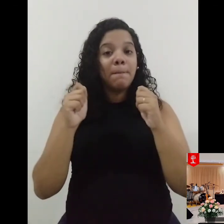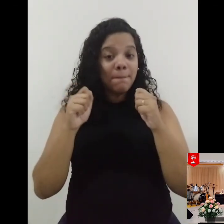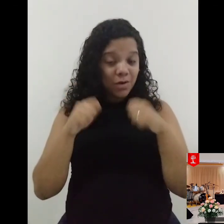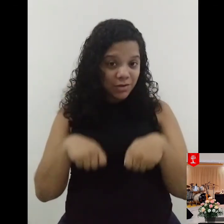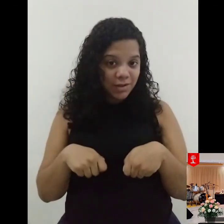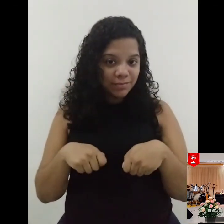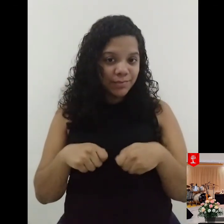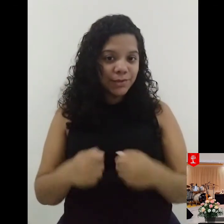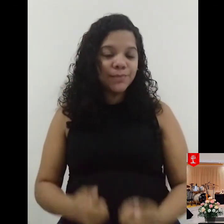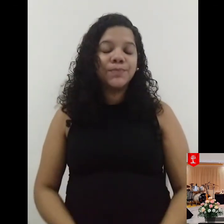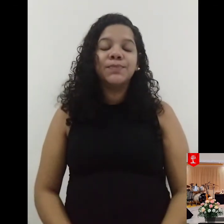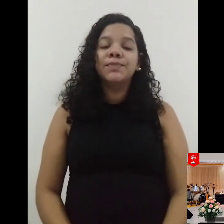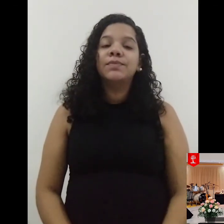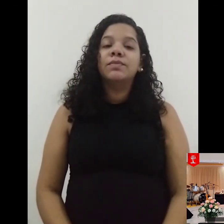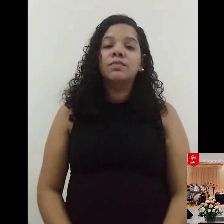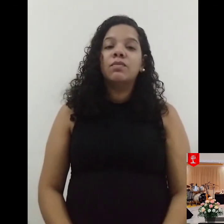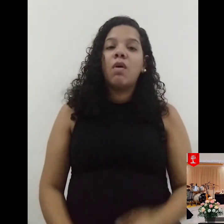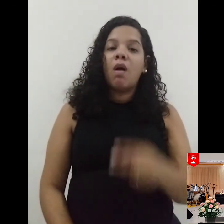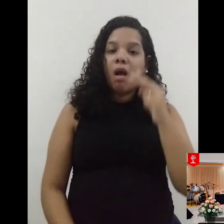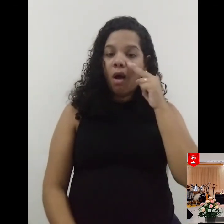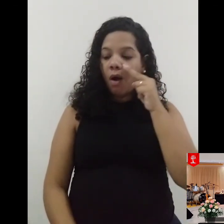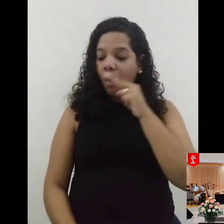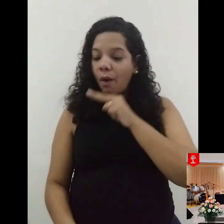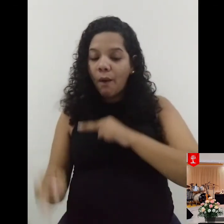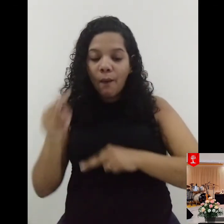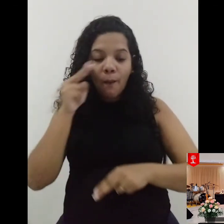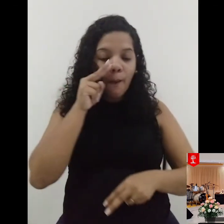isso não pode gerar orgulho no nosso coração.